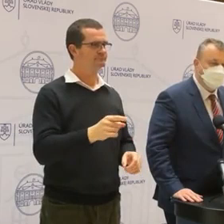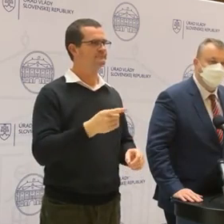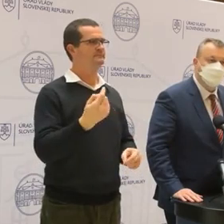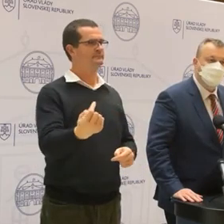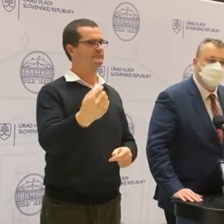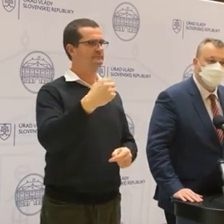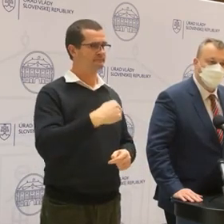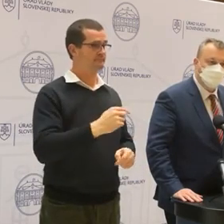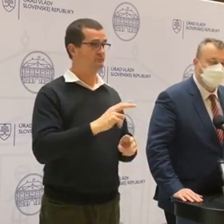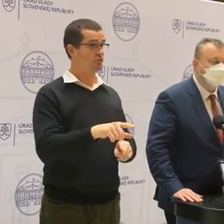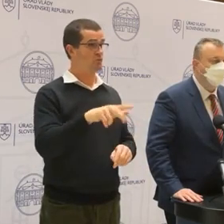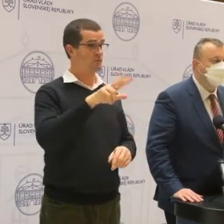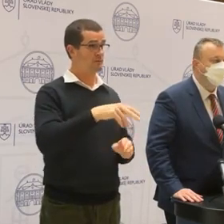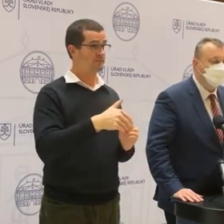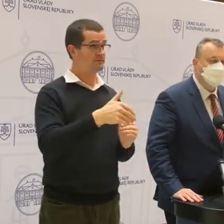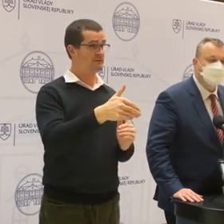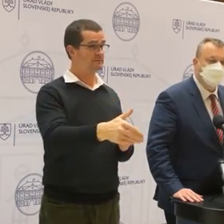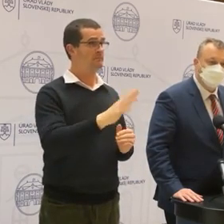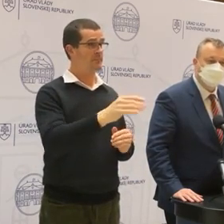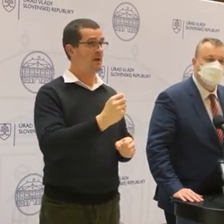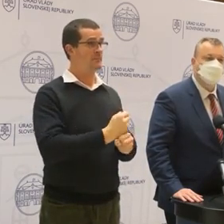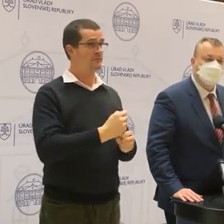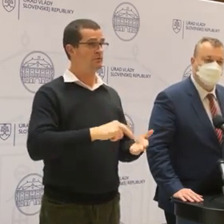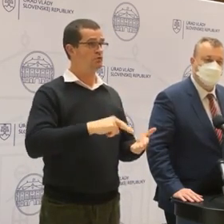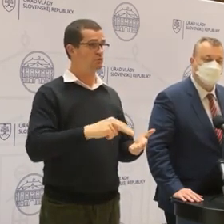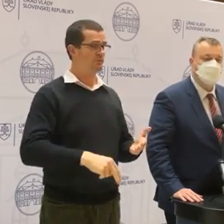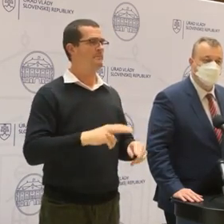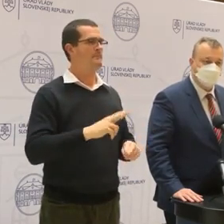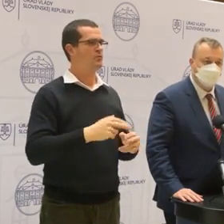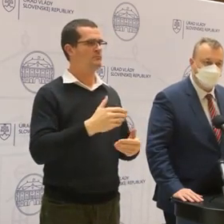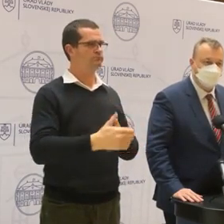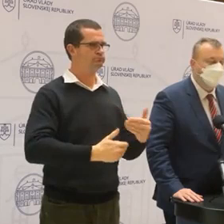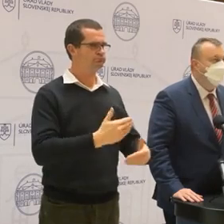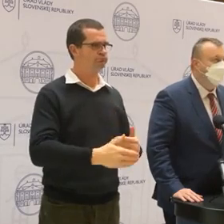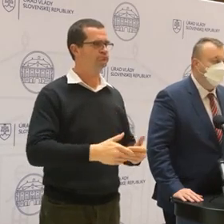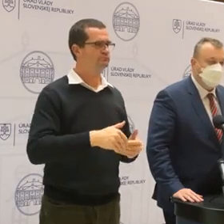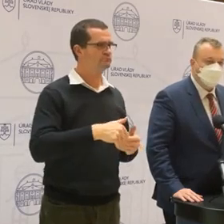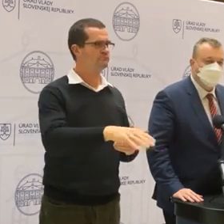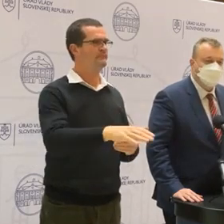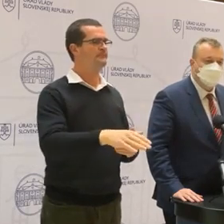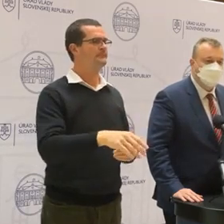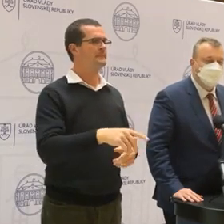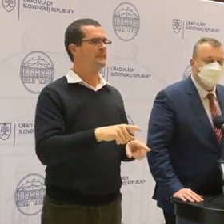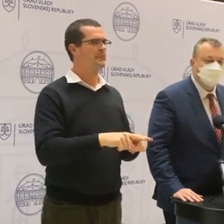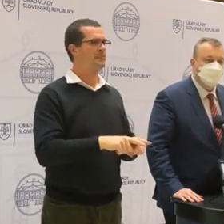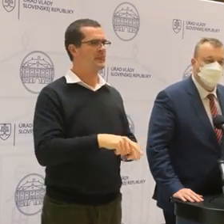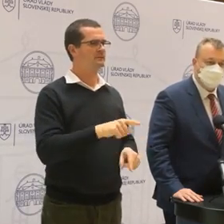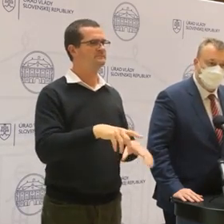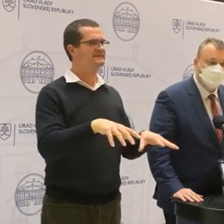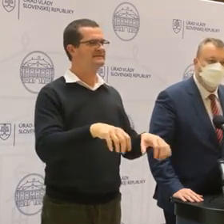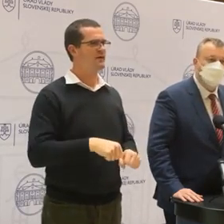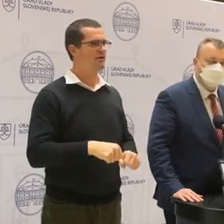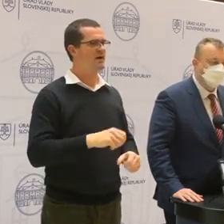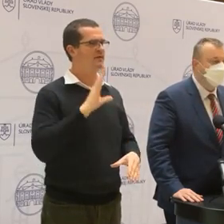sem prísť, a v prípade, ak do 3 mesiacov budú mať pracovnú zmluvu, tak potom prebieha už ten, povedal by som,